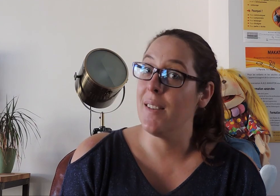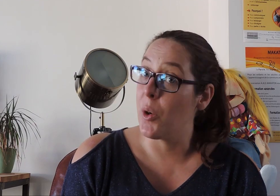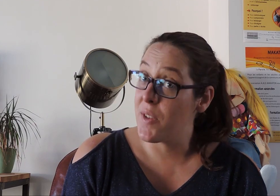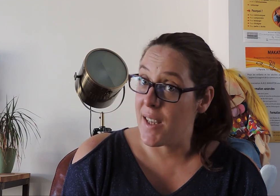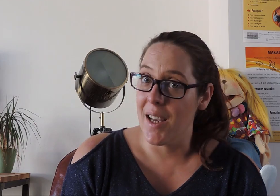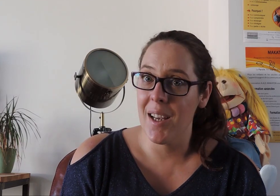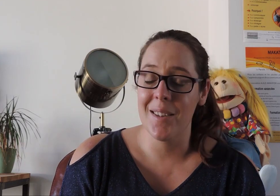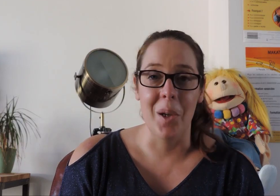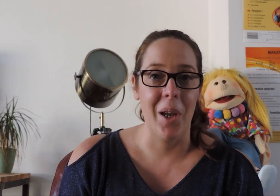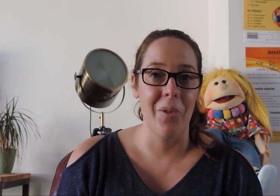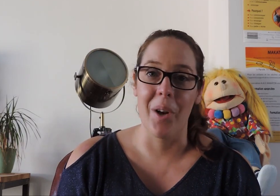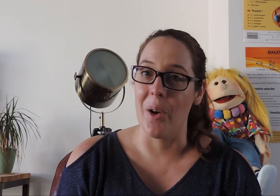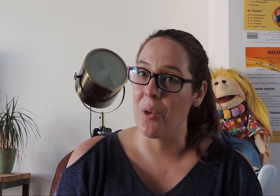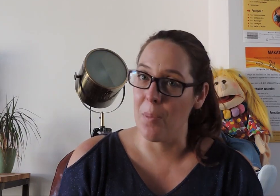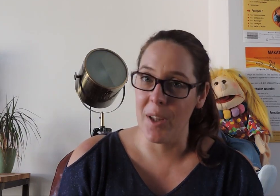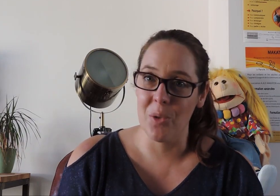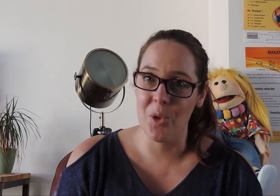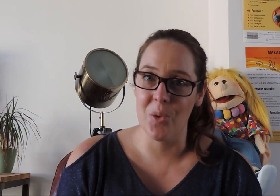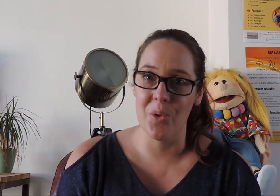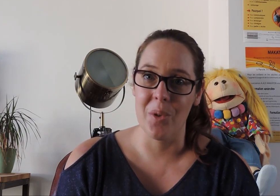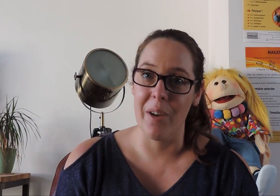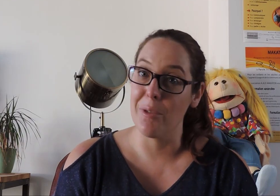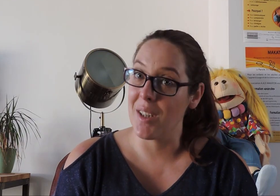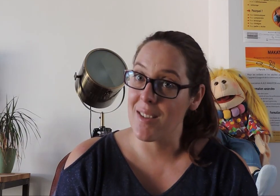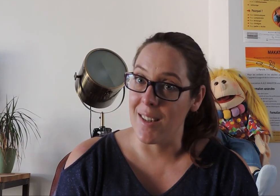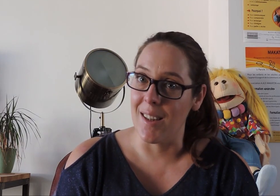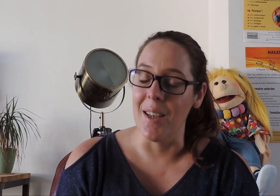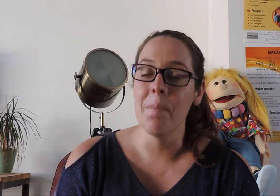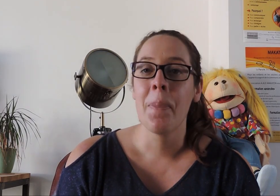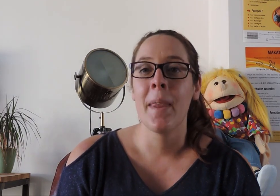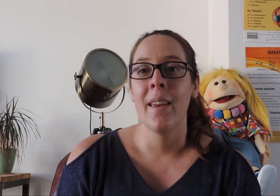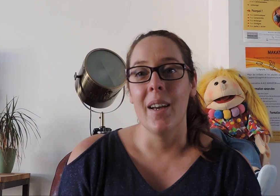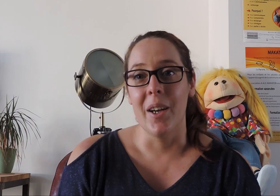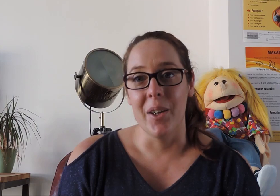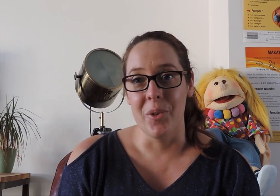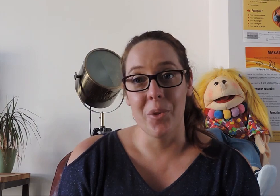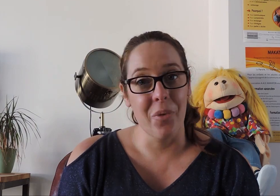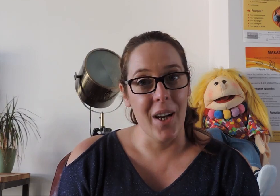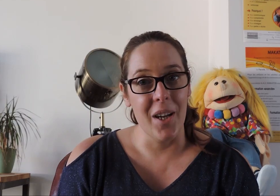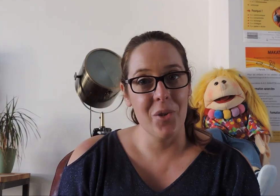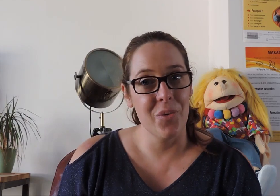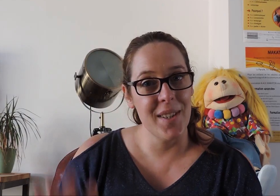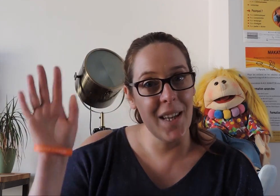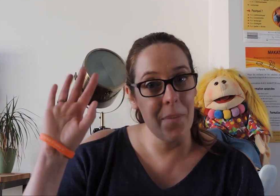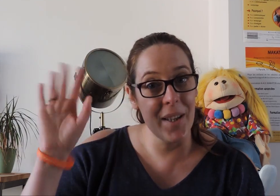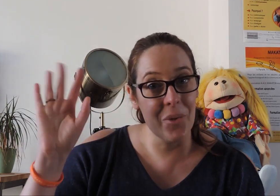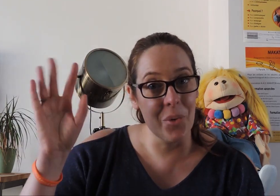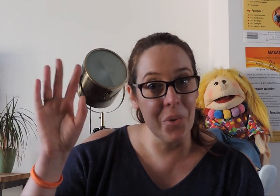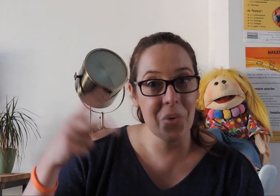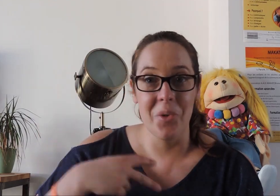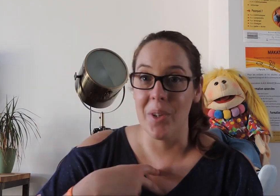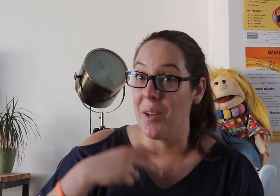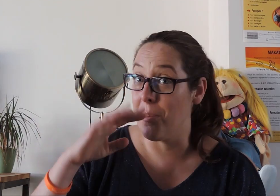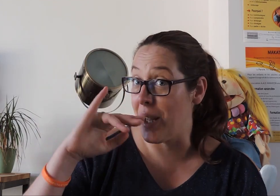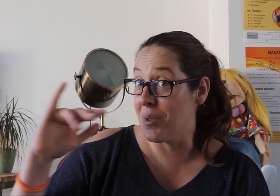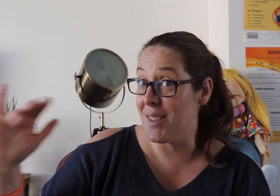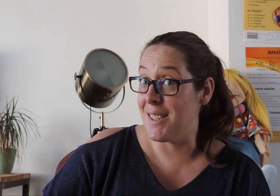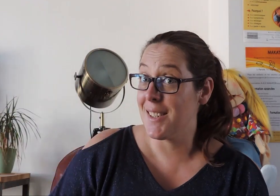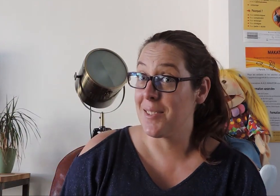des recettes et voilà encore plein d'autres choses à venir cette année euh euh donc voilà je vous dis à bientôt sur ma cantine